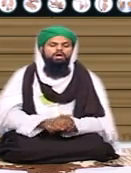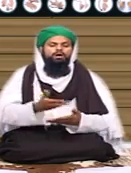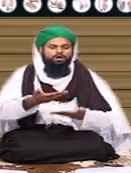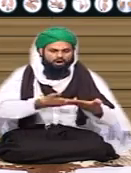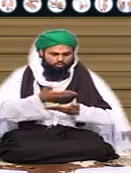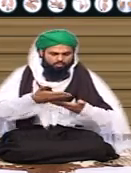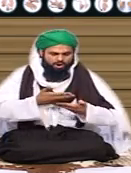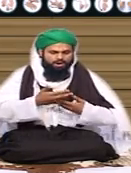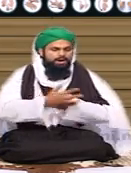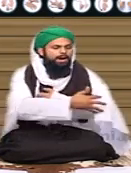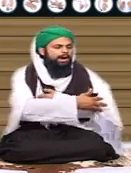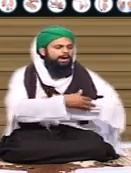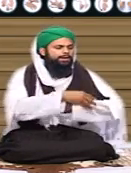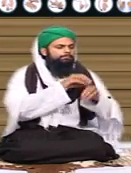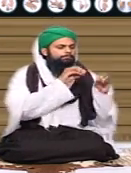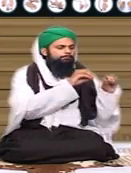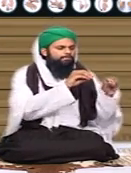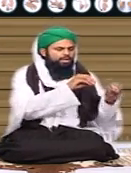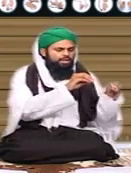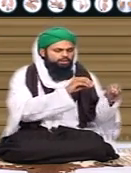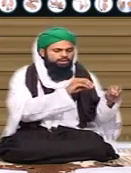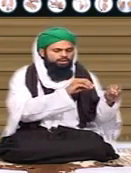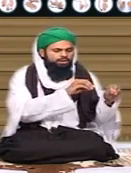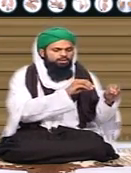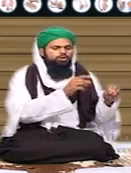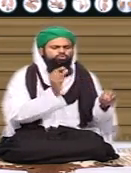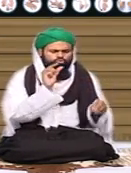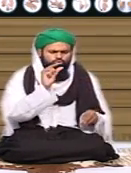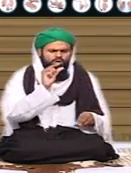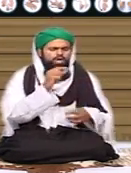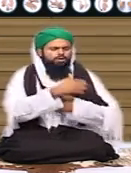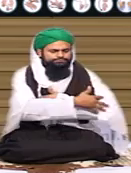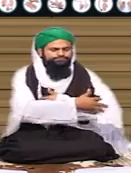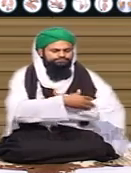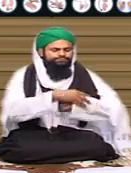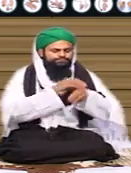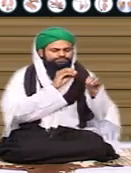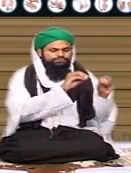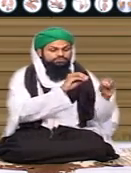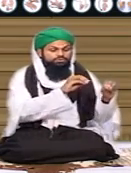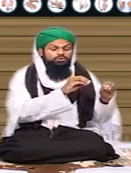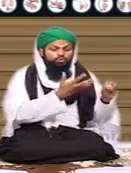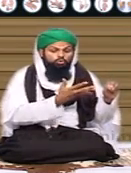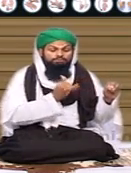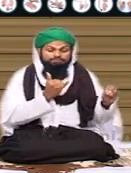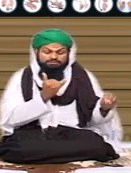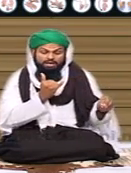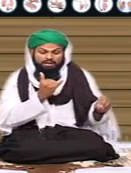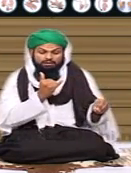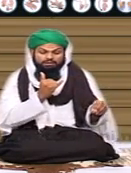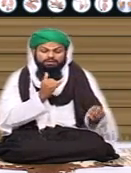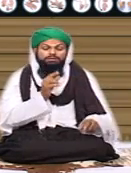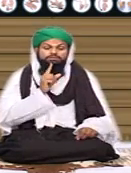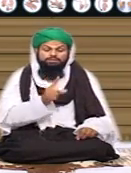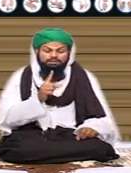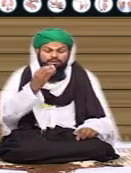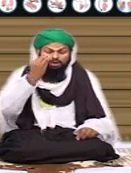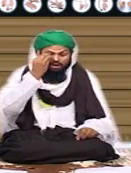نہ کچھ صدقہ کر دیا کرو، جو تاجر ہے اس کو یہ درس دیا گیا کہ روزانہ کچھ نہ کچھ وہ صدقہ کر دے، تاکہ جو زائد سچی